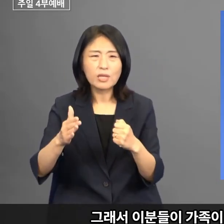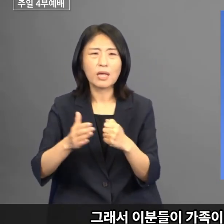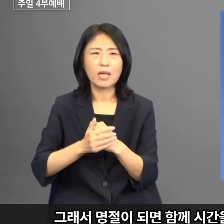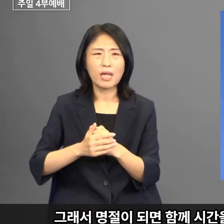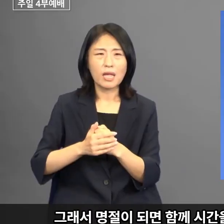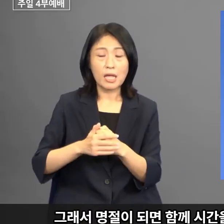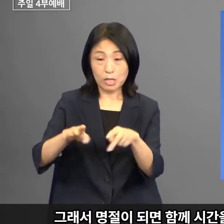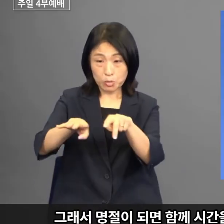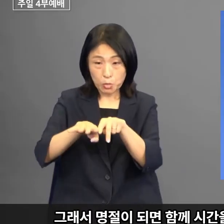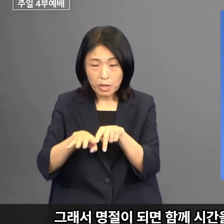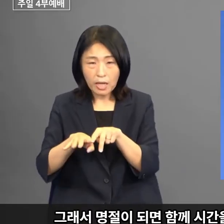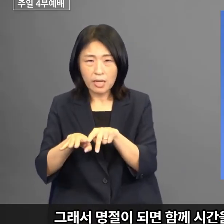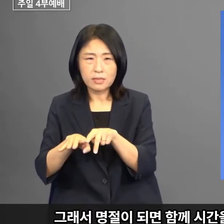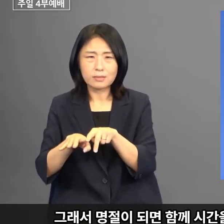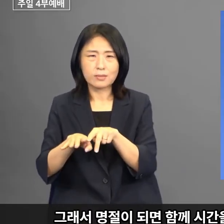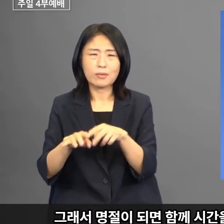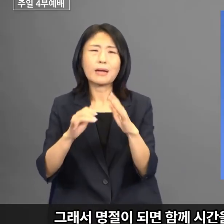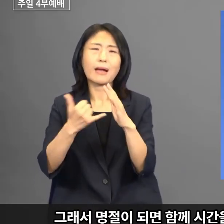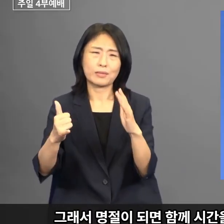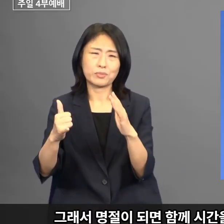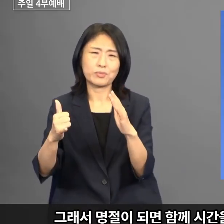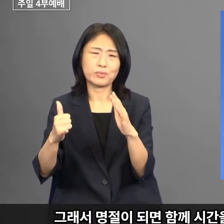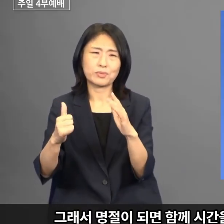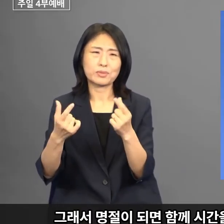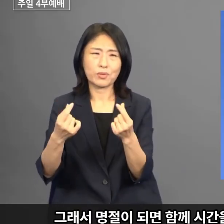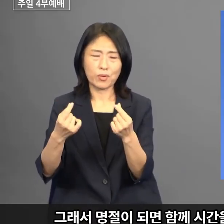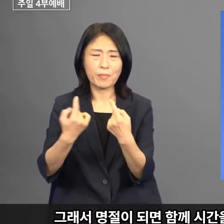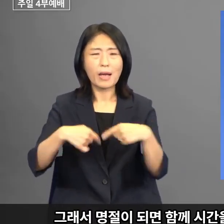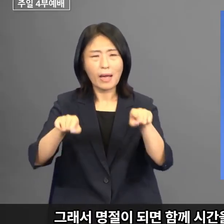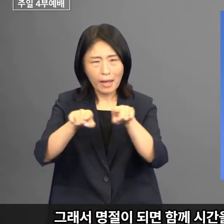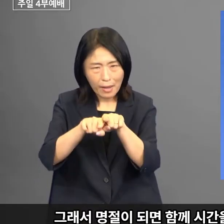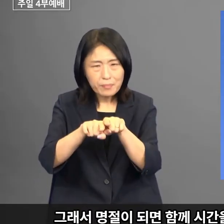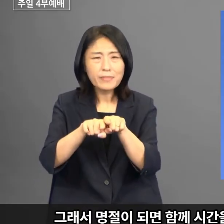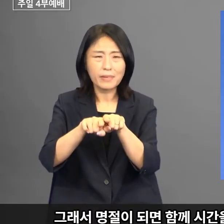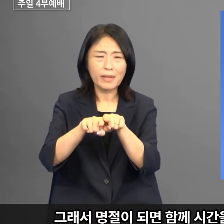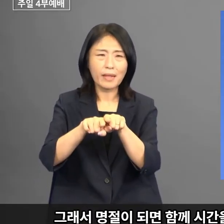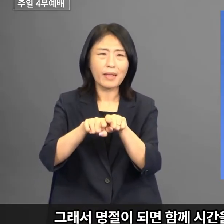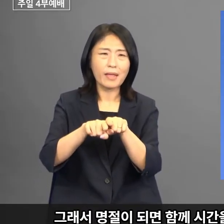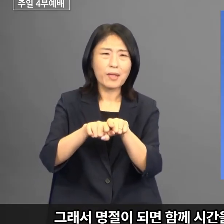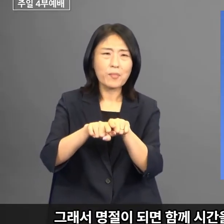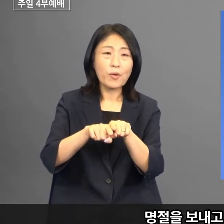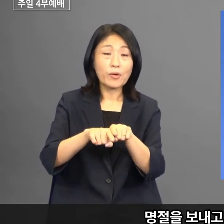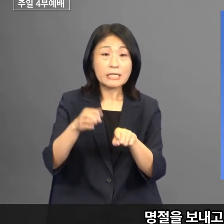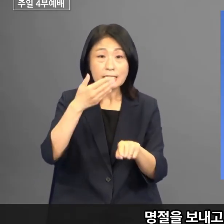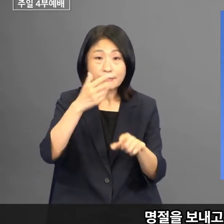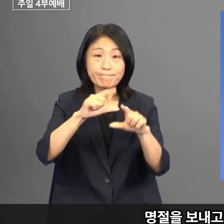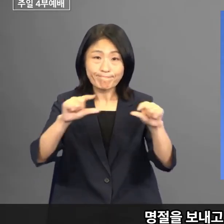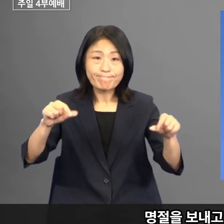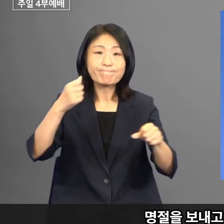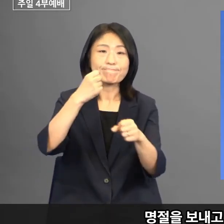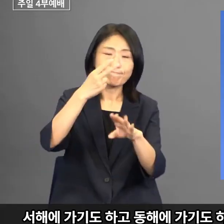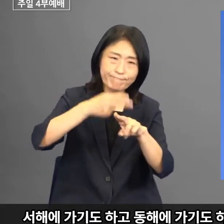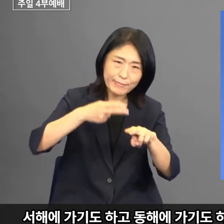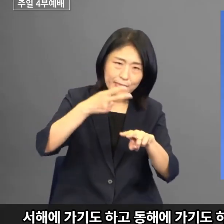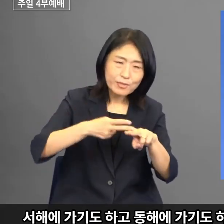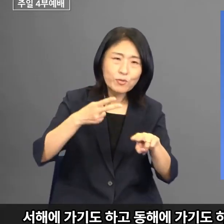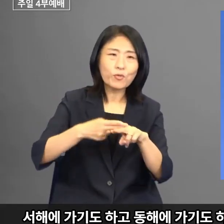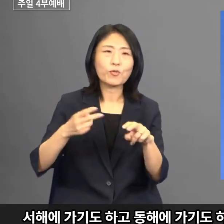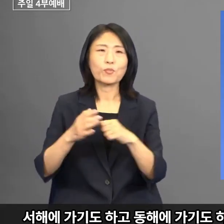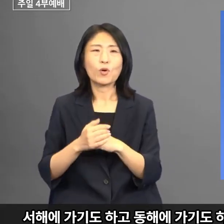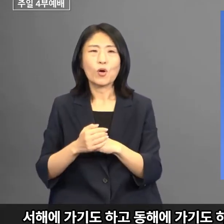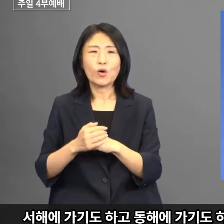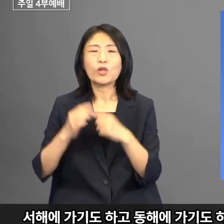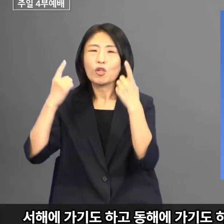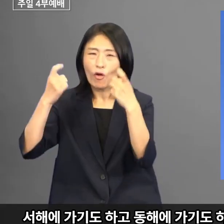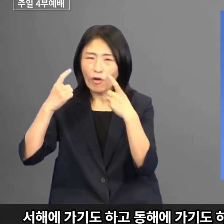속회에서. 그래서 명절이 되면 함께 시간을 보내면 북한 음식을 해 먹으면서 명절을 어디 가기도 해요. 서해 가기도 하고